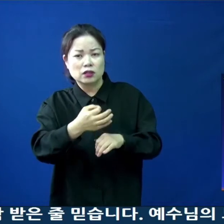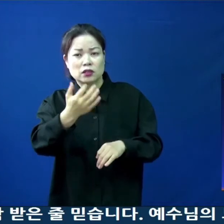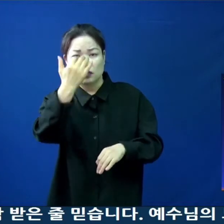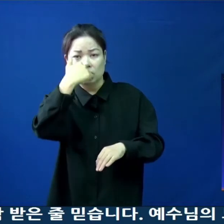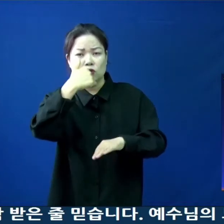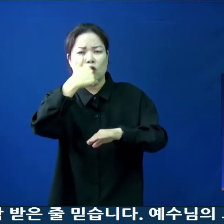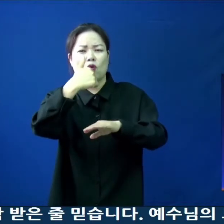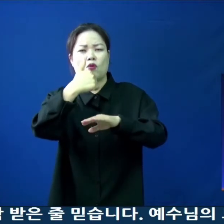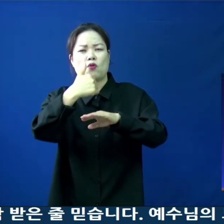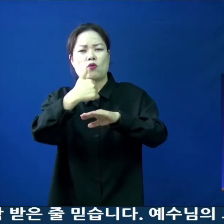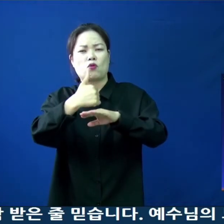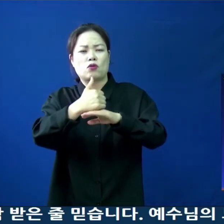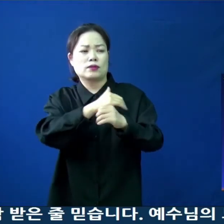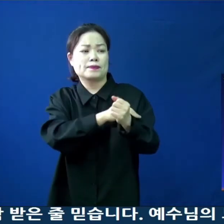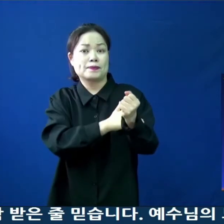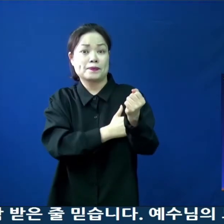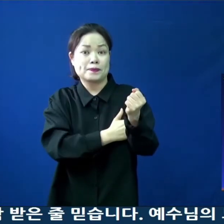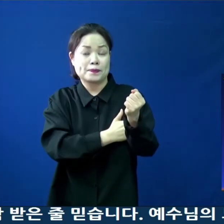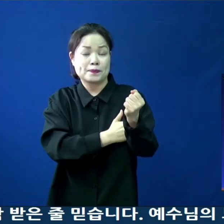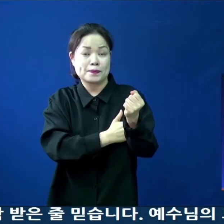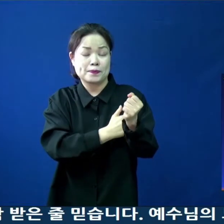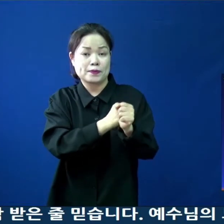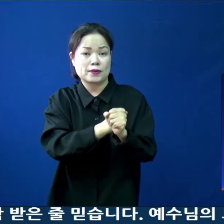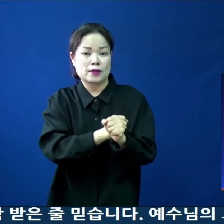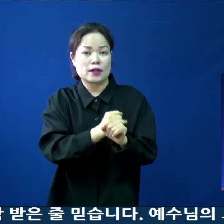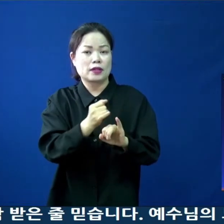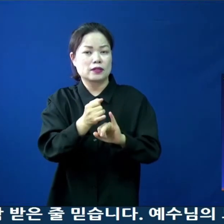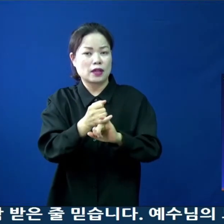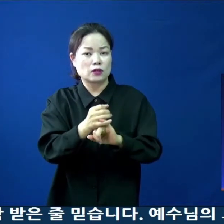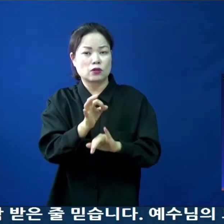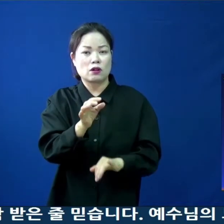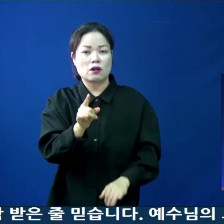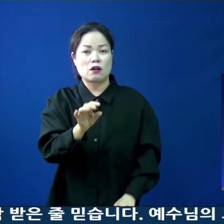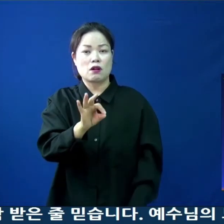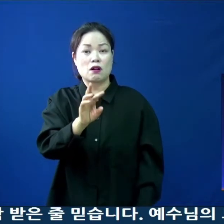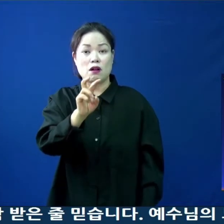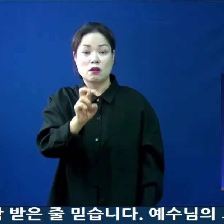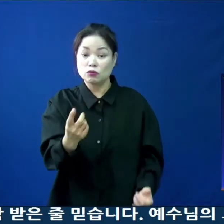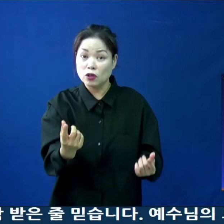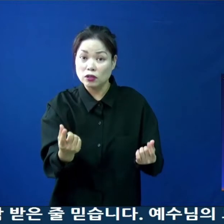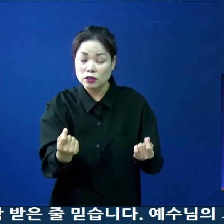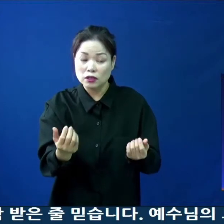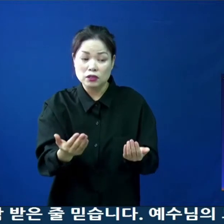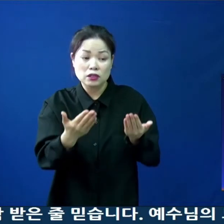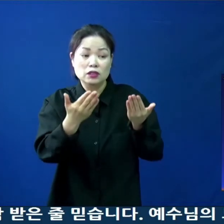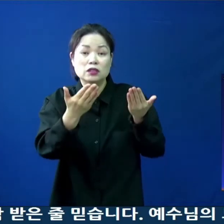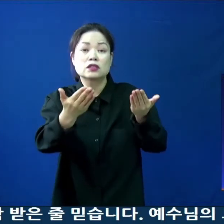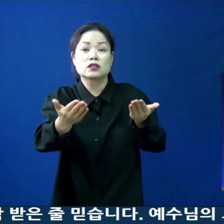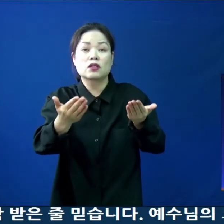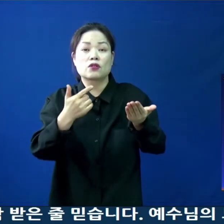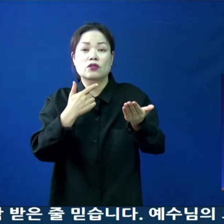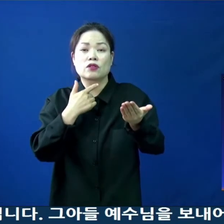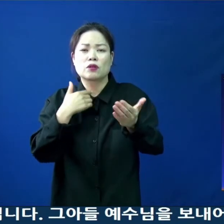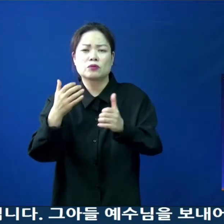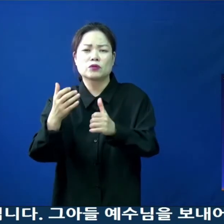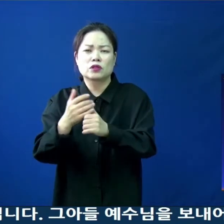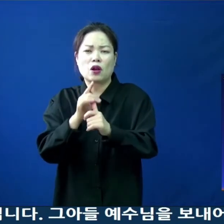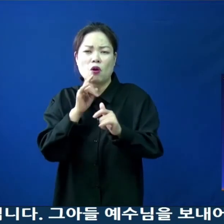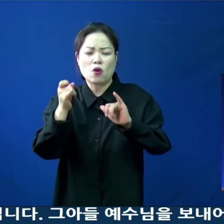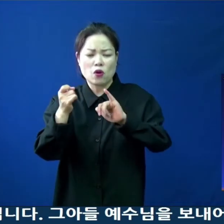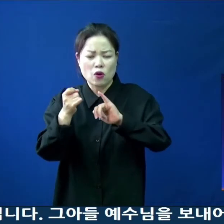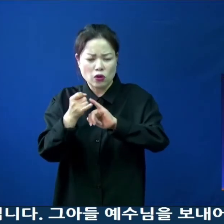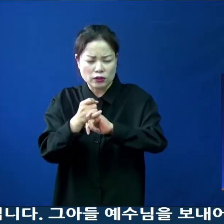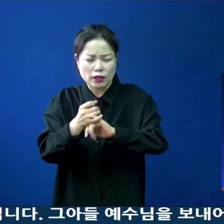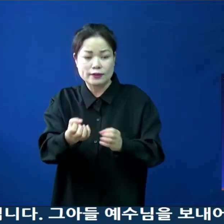미리 적용시킨 것이죠. 그러니까 약속 어음과 같은 거예요. 그 당시 그들이 드렸던, 그 당시 그들이 붙잡았던 언약과